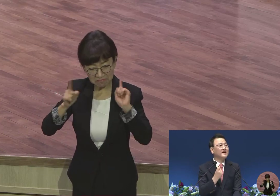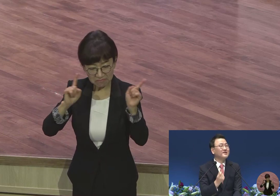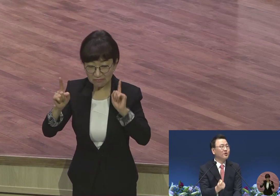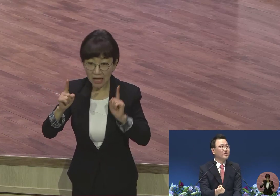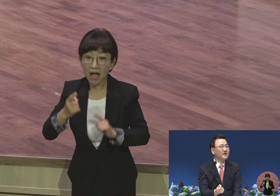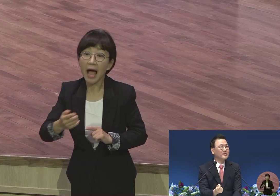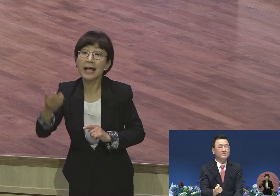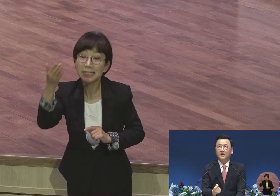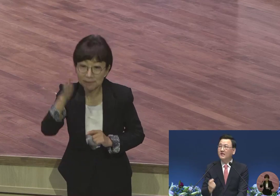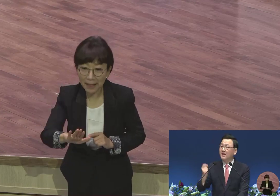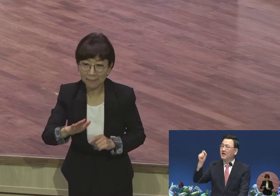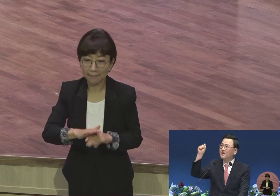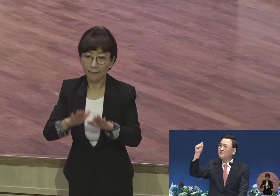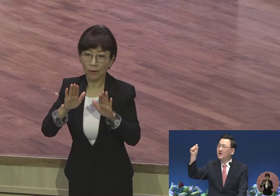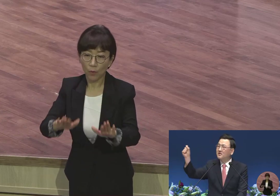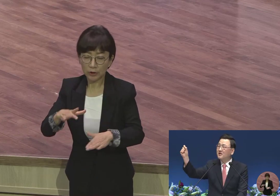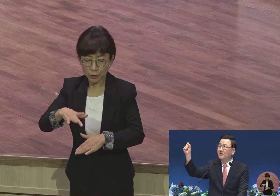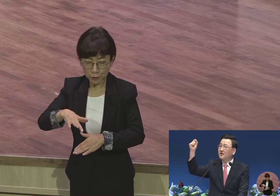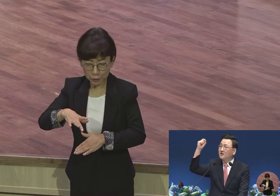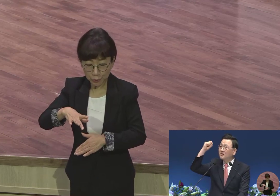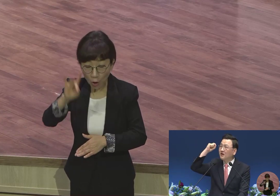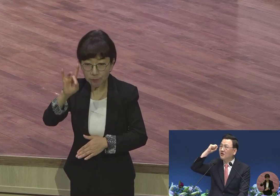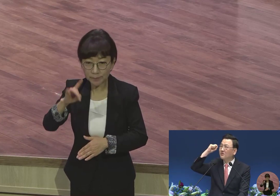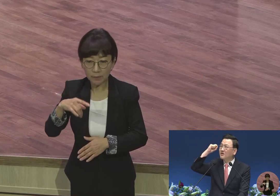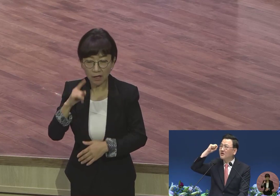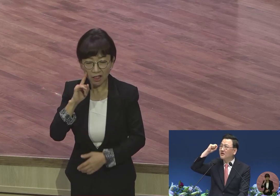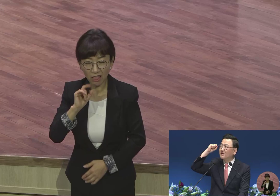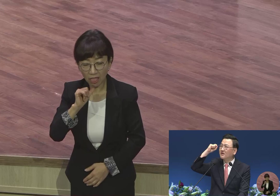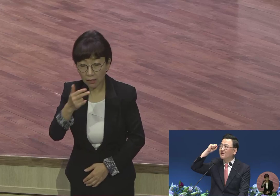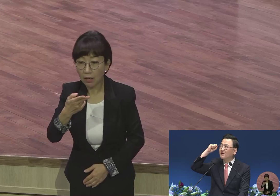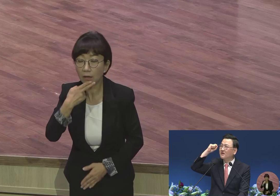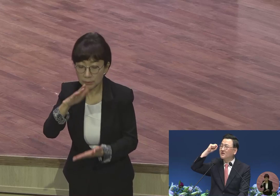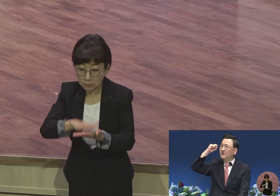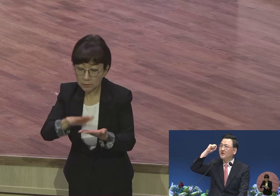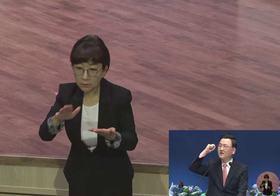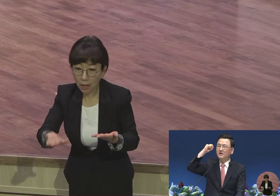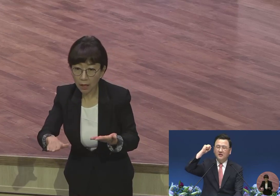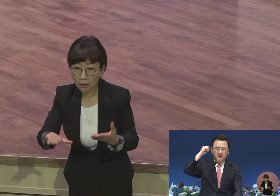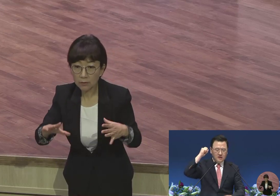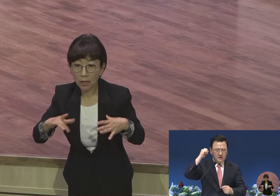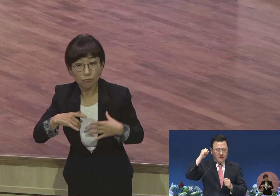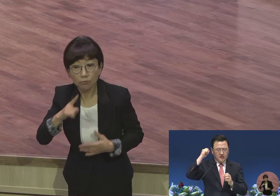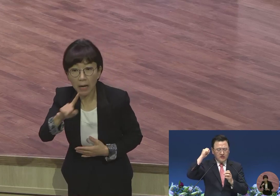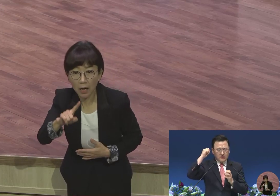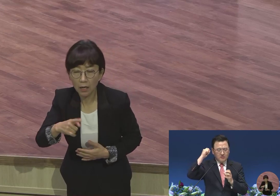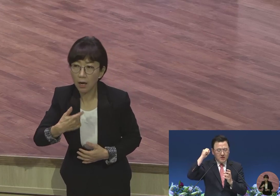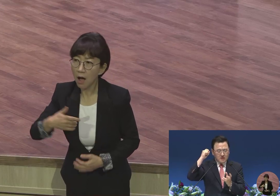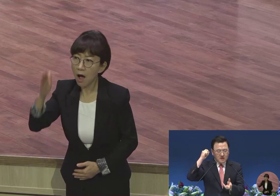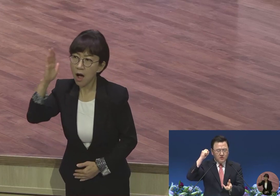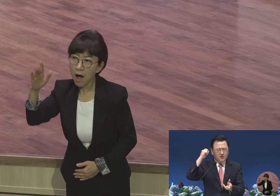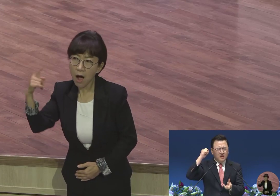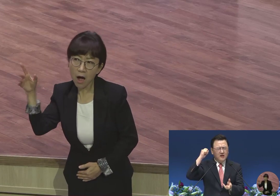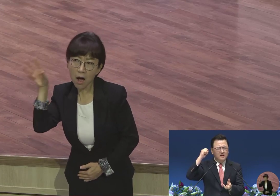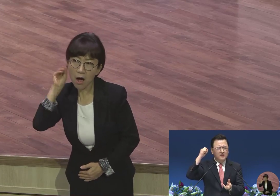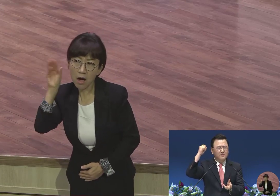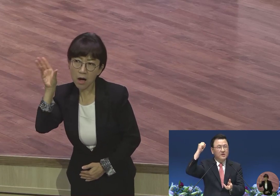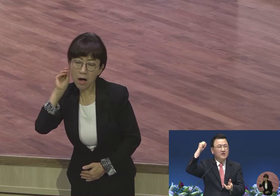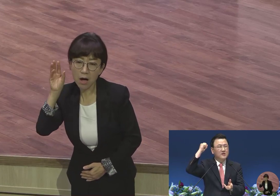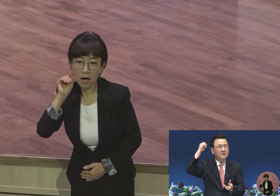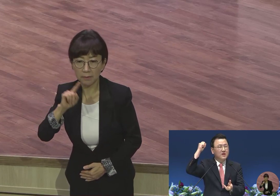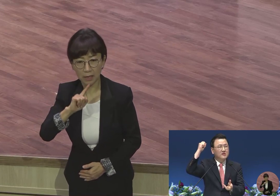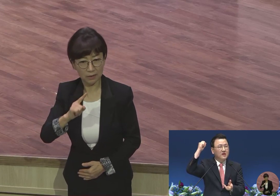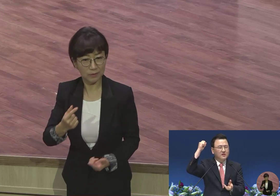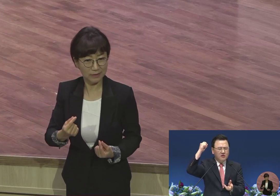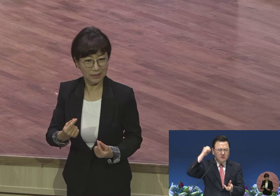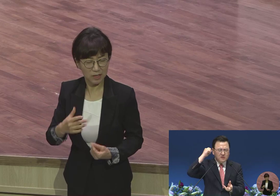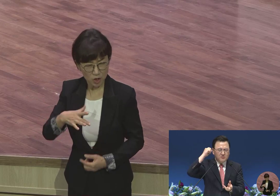졸지 않았다고 얘기하지만 그 메시지가 들린 겁니다. 그러니까 제가 메시지란 중에 하나님